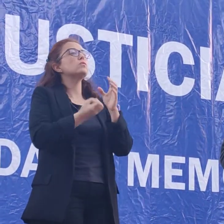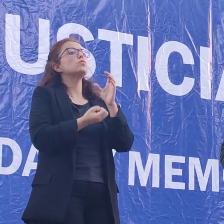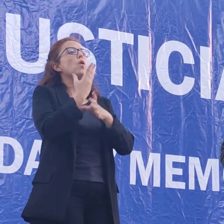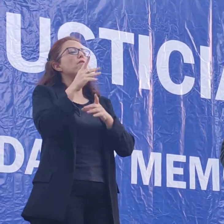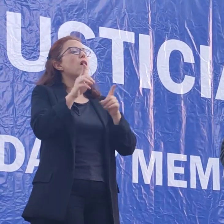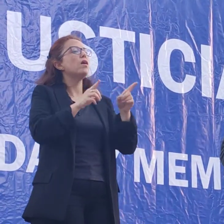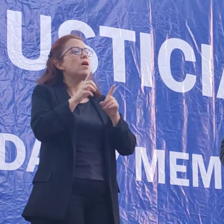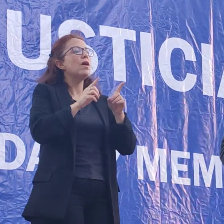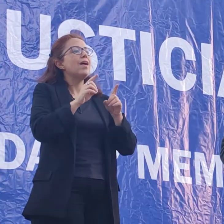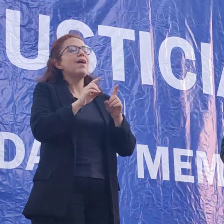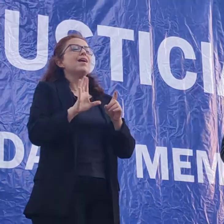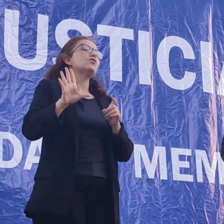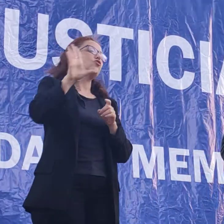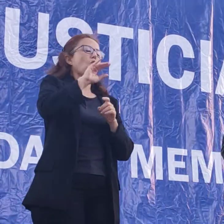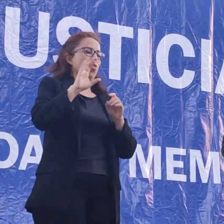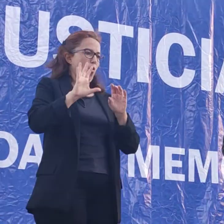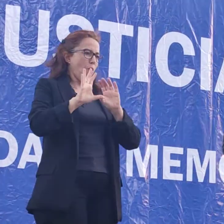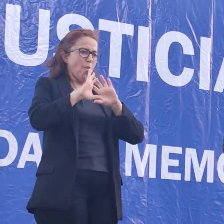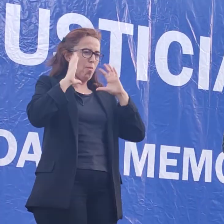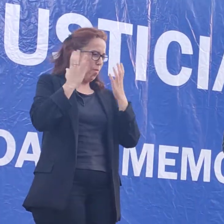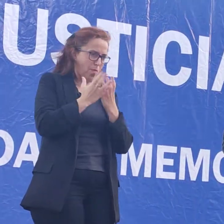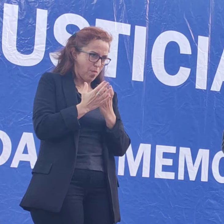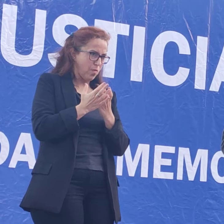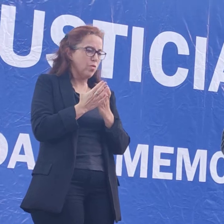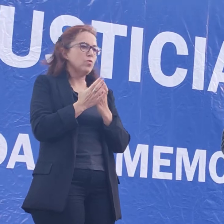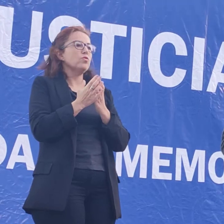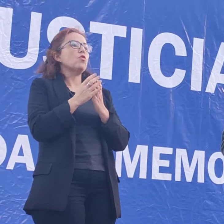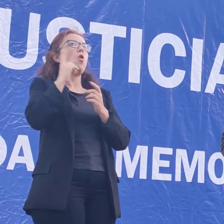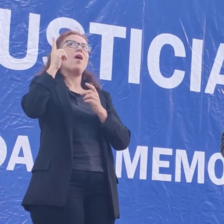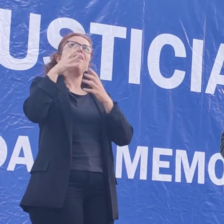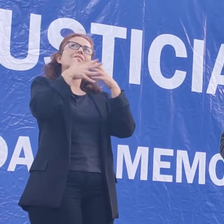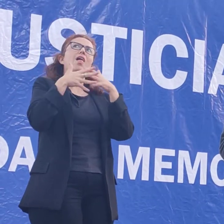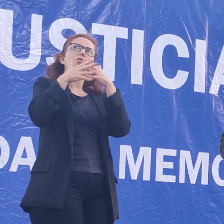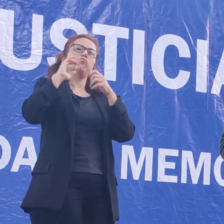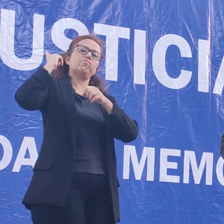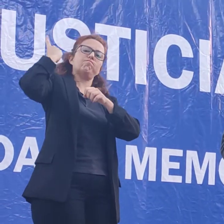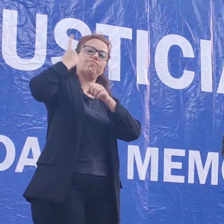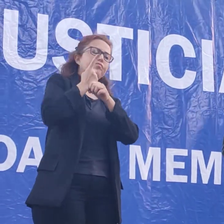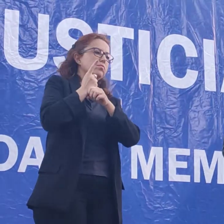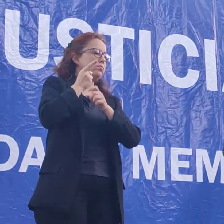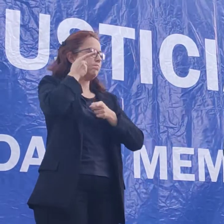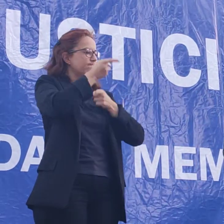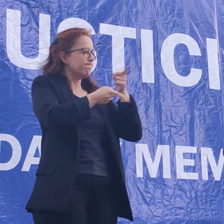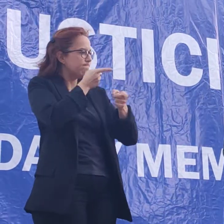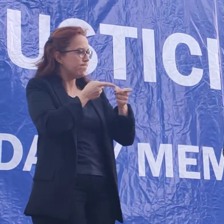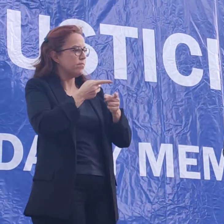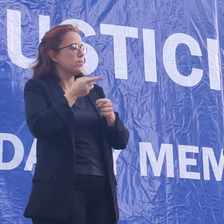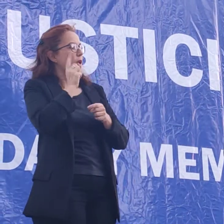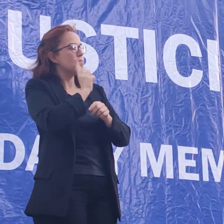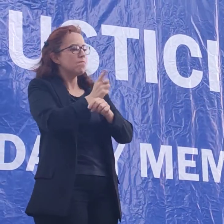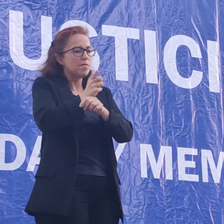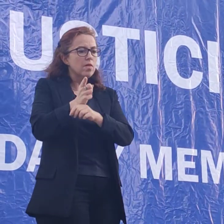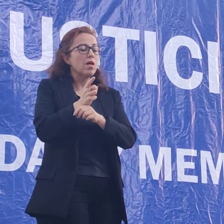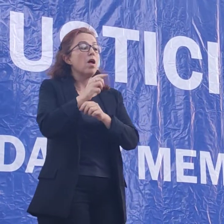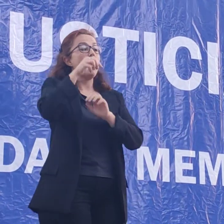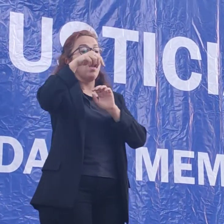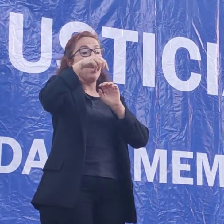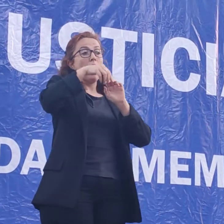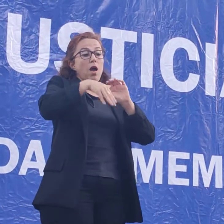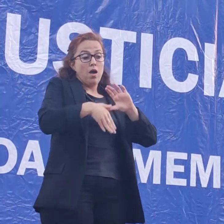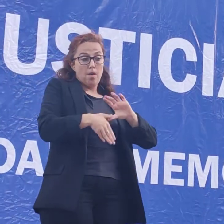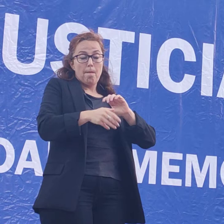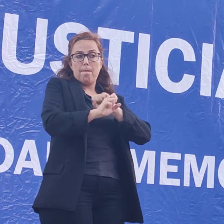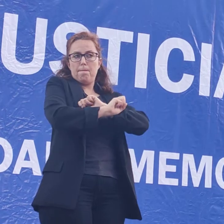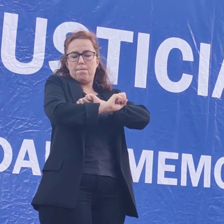estrategia continental diseñada e impulsada desde Estados Unidos, que abarcó muy especialmente el Cono Sur, como ha